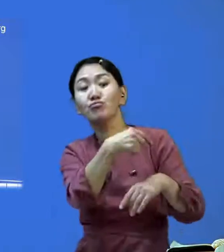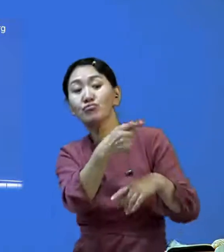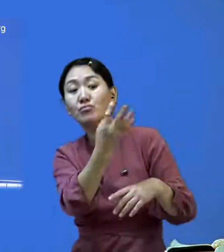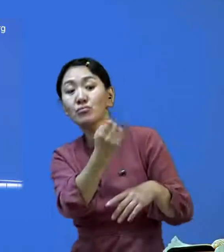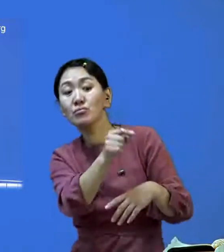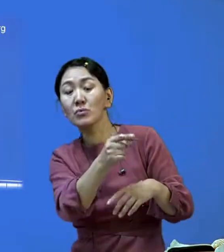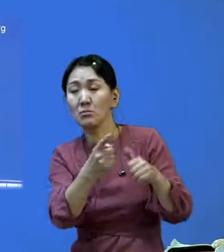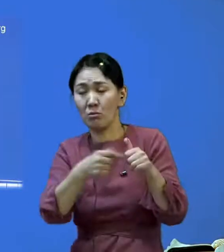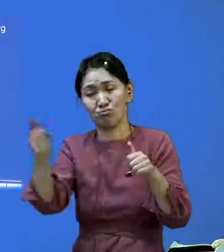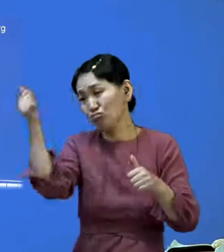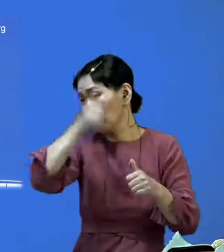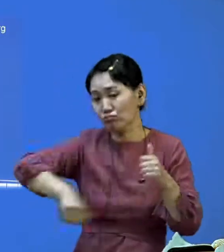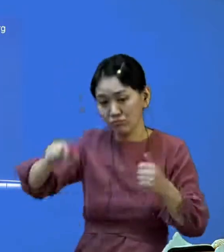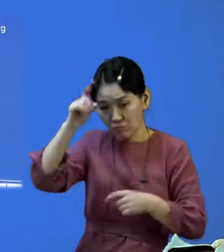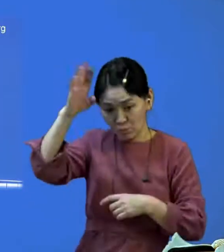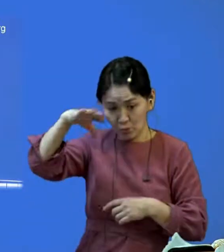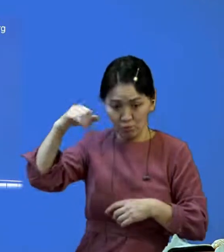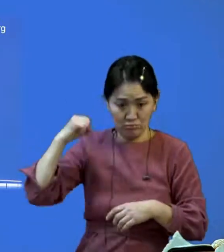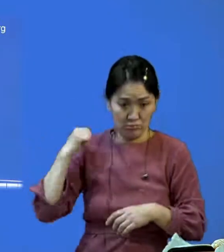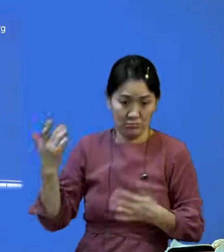гэсэн.